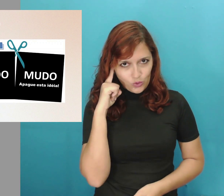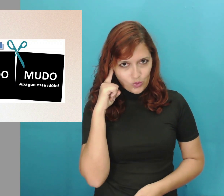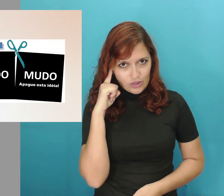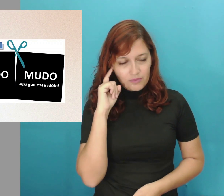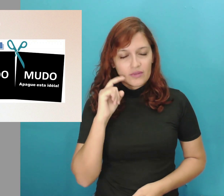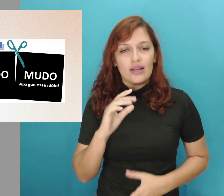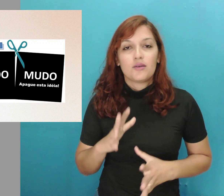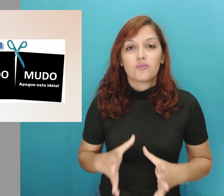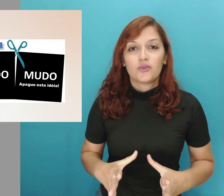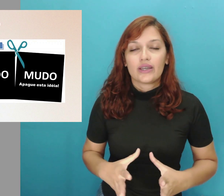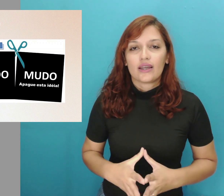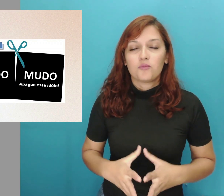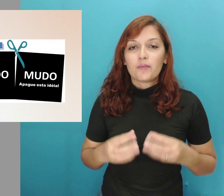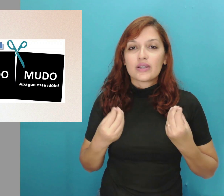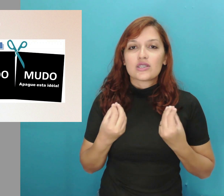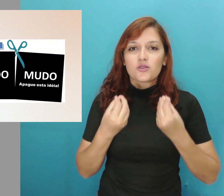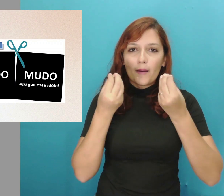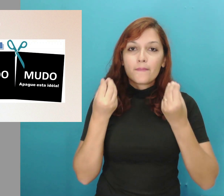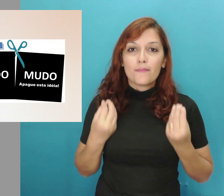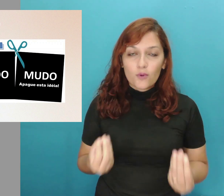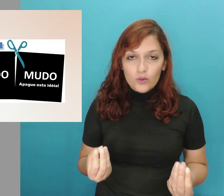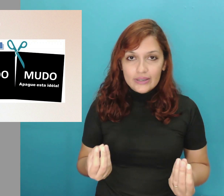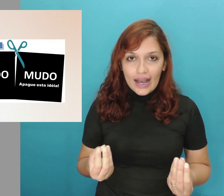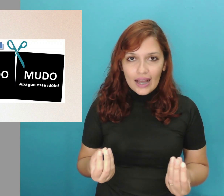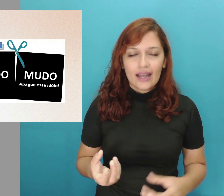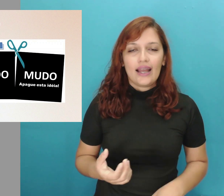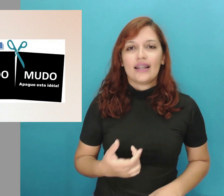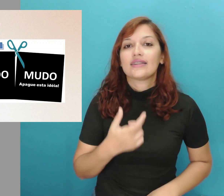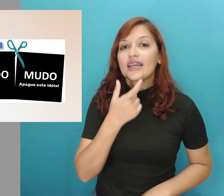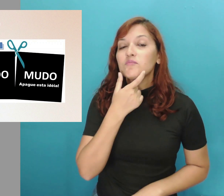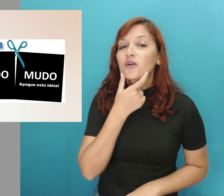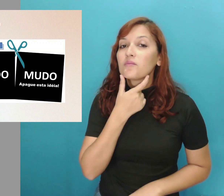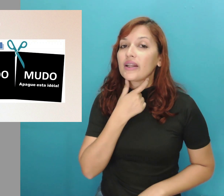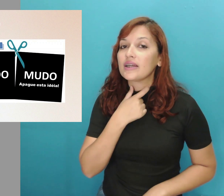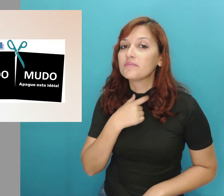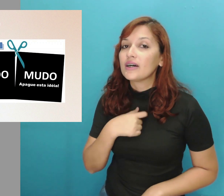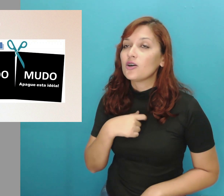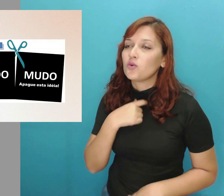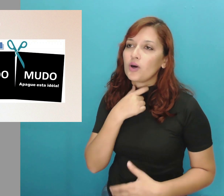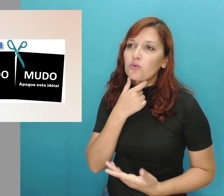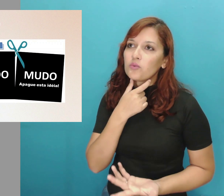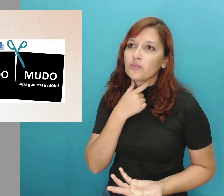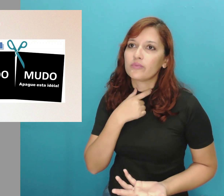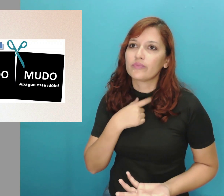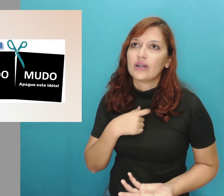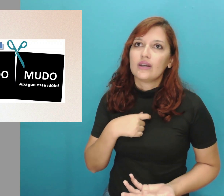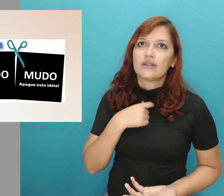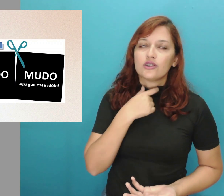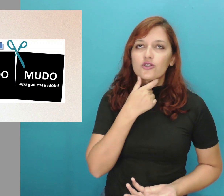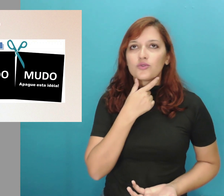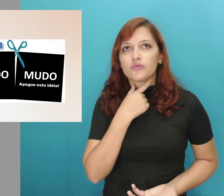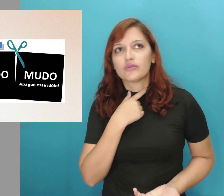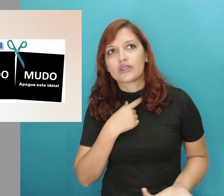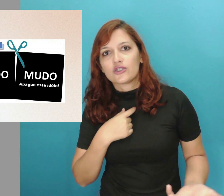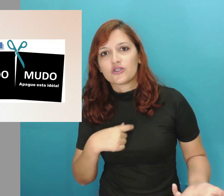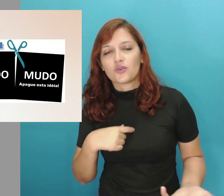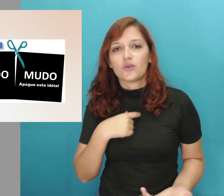surdos. Por quê? Uma pessoa muda, ela tem problema ou algum distúrbio, transtorno,